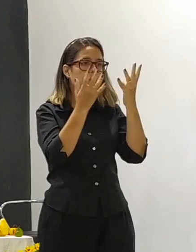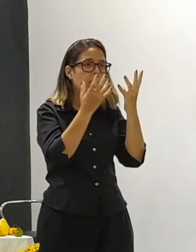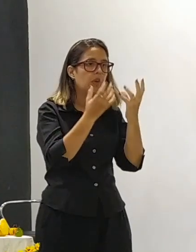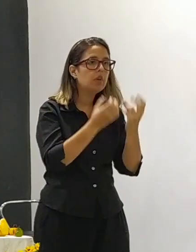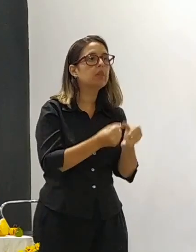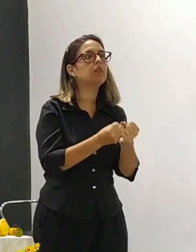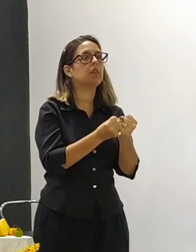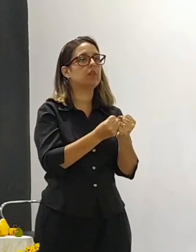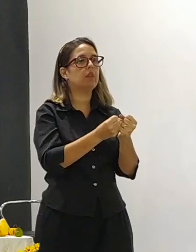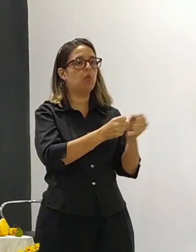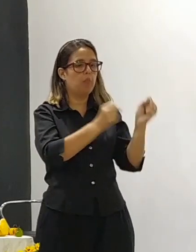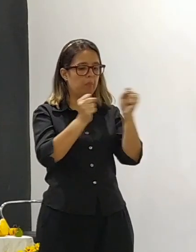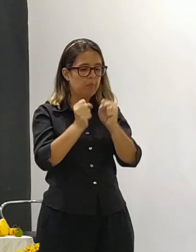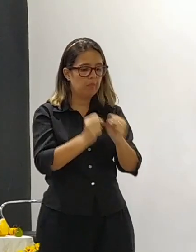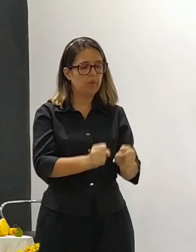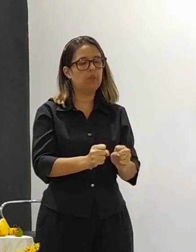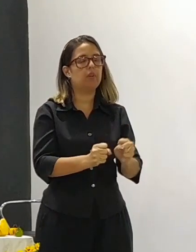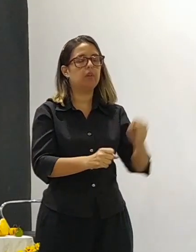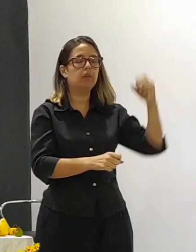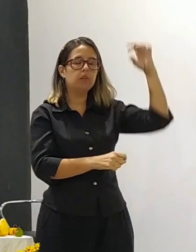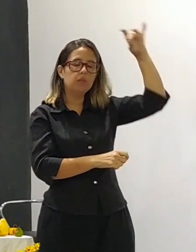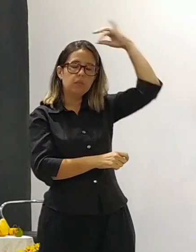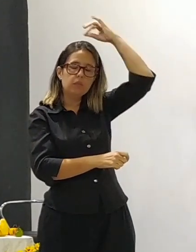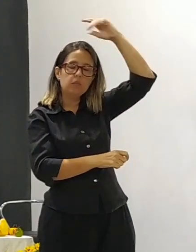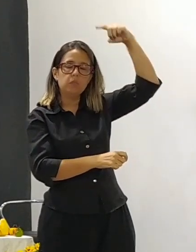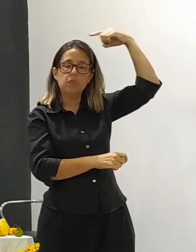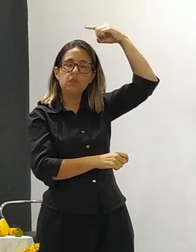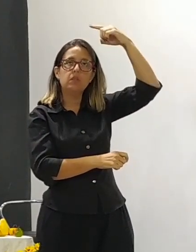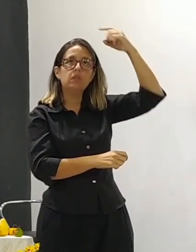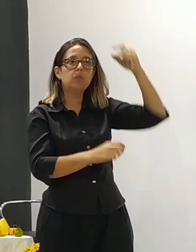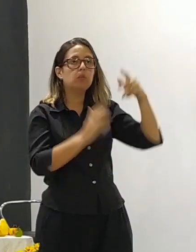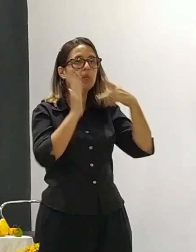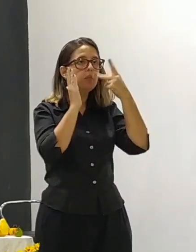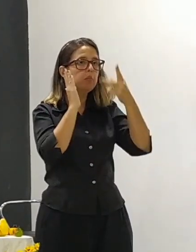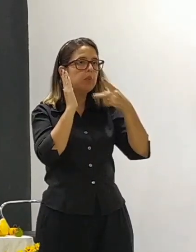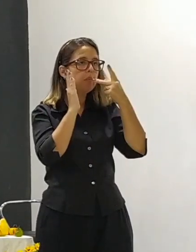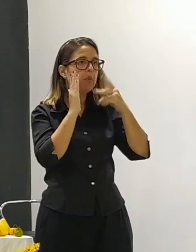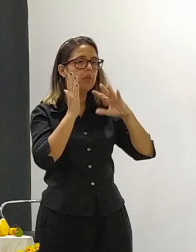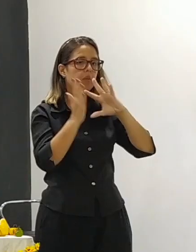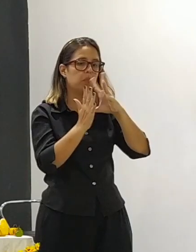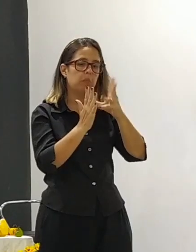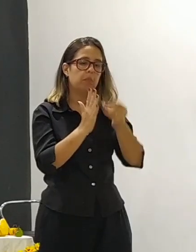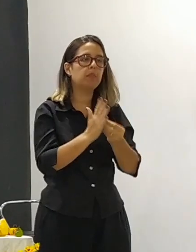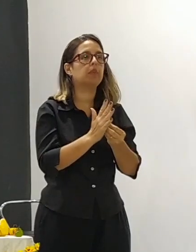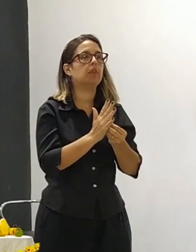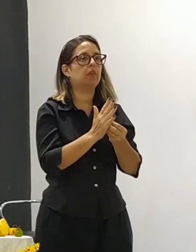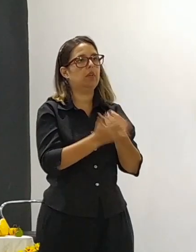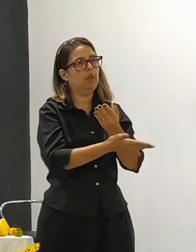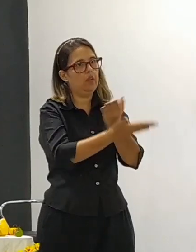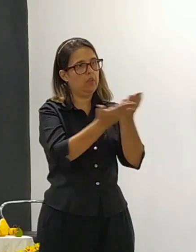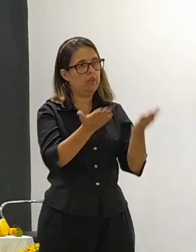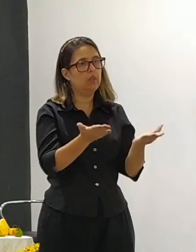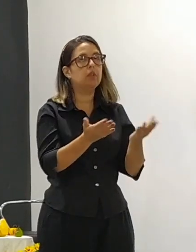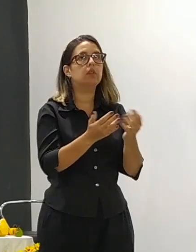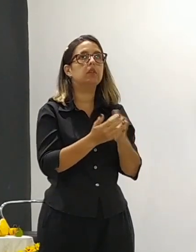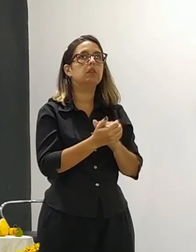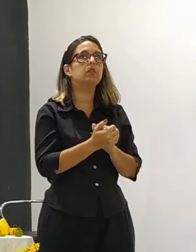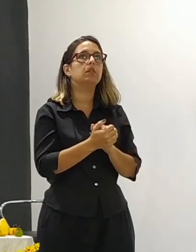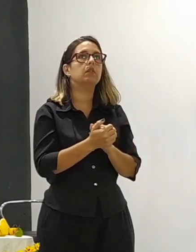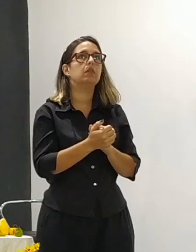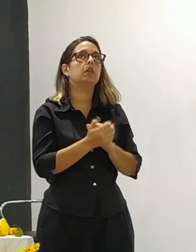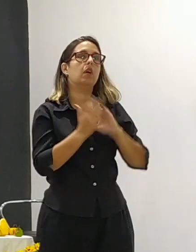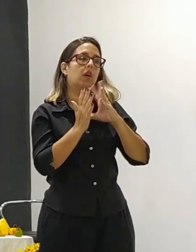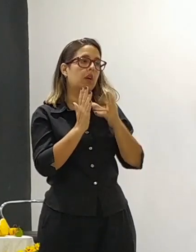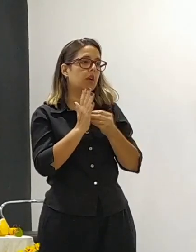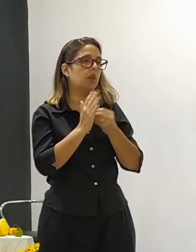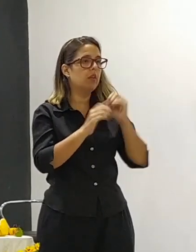recebereis poder do Espírito Santo. É uma promessa para a igreja. A igreja está ali em Jerusalém e